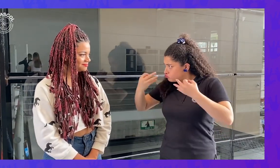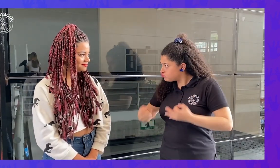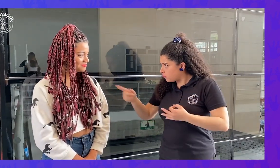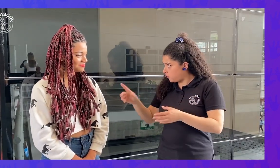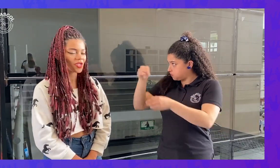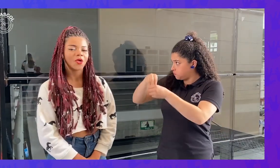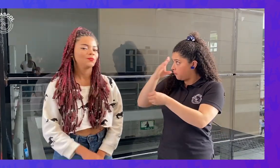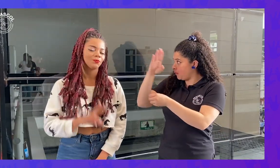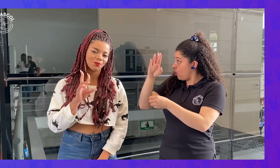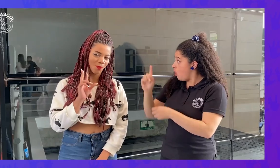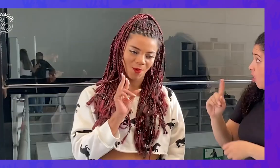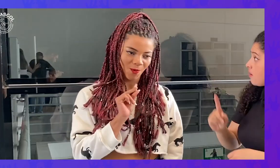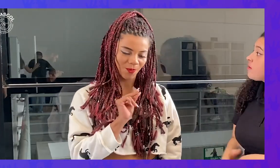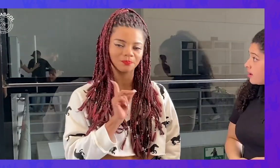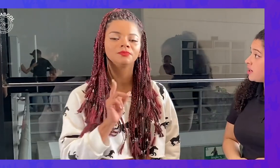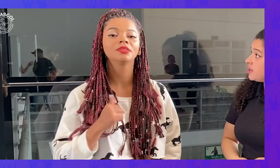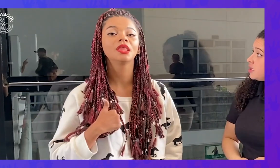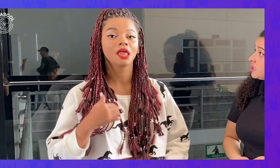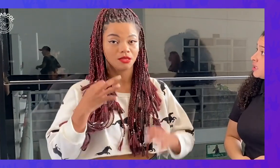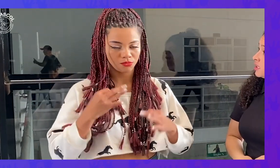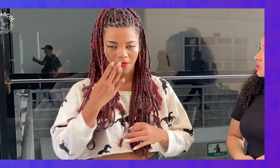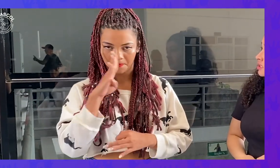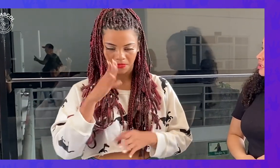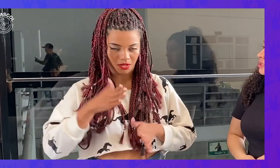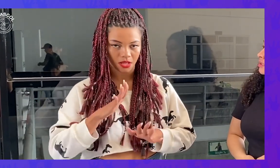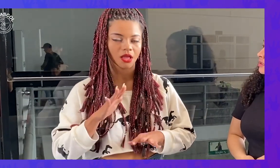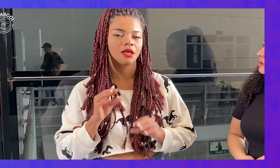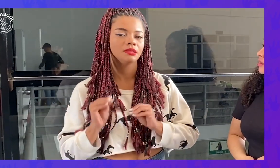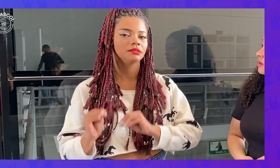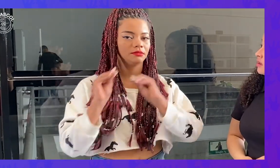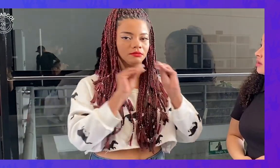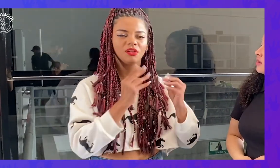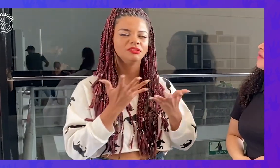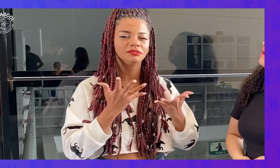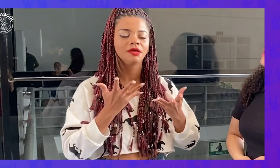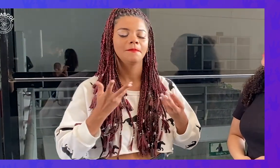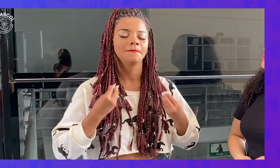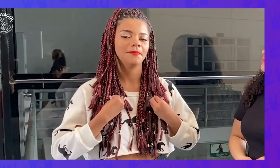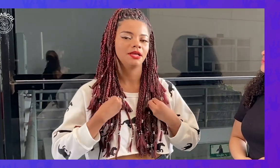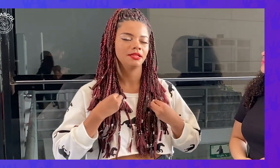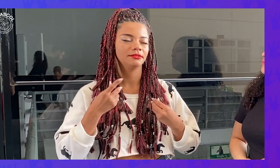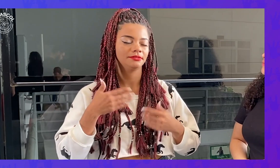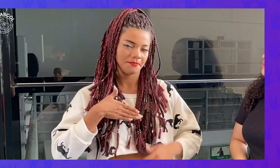vives allí no yo nací en Barranquilla pero ahora vivo en un municipio de Bolívar